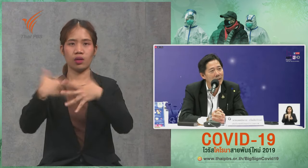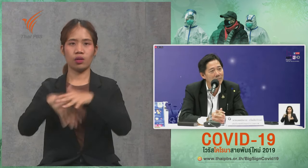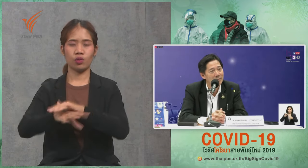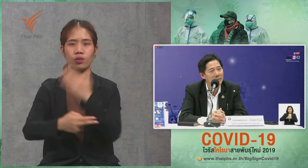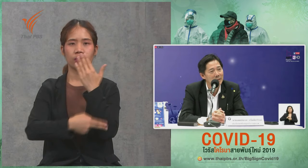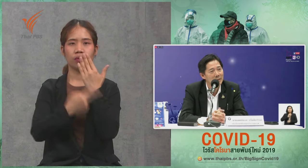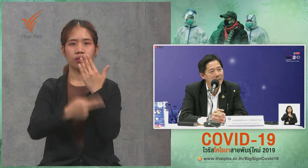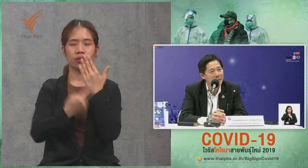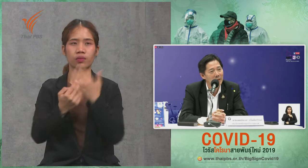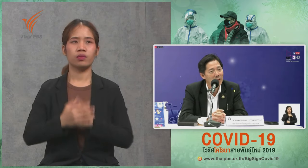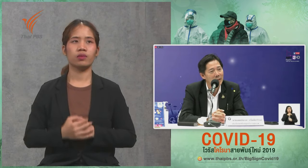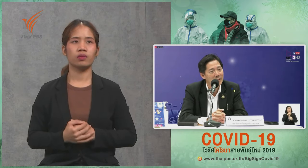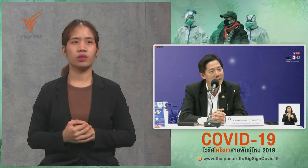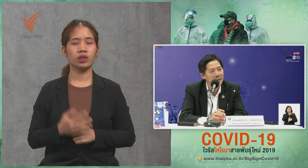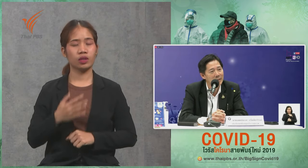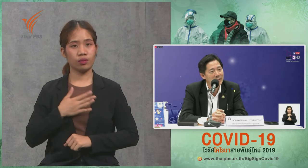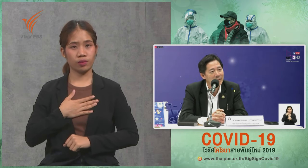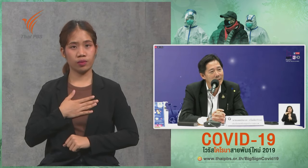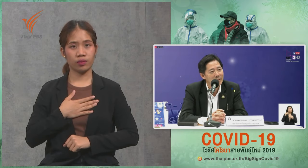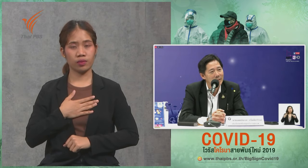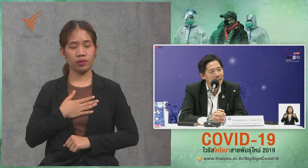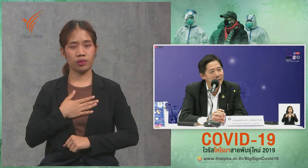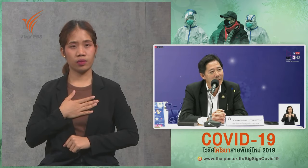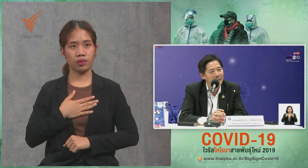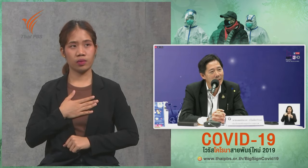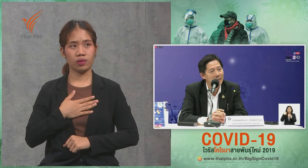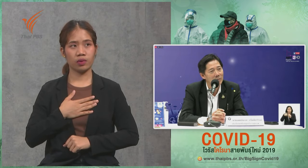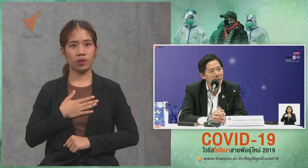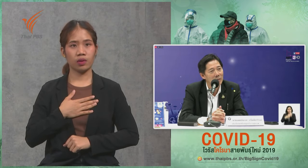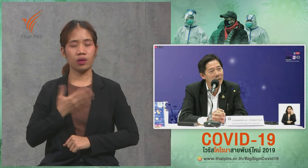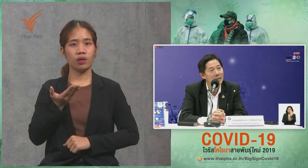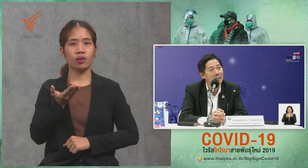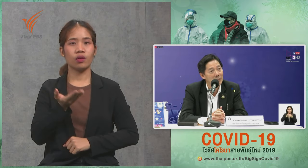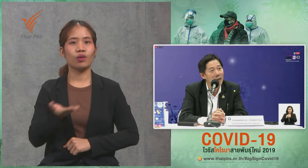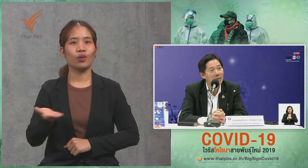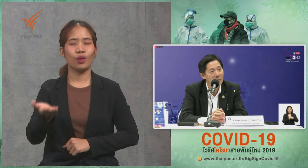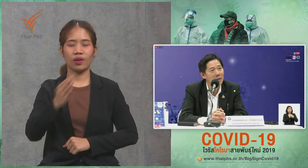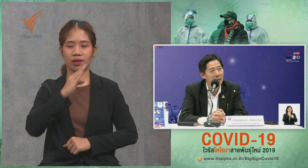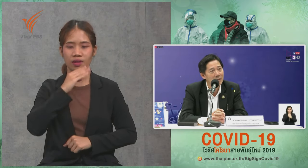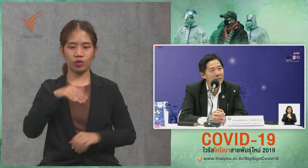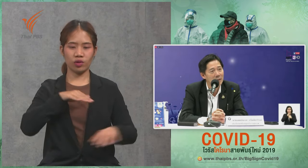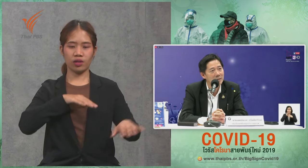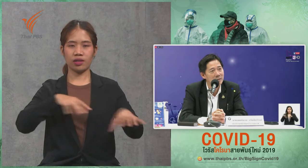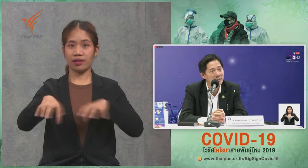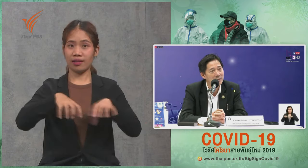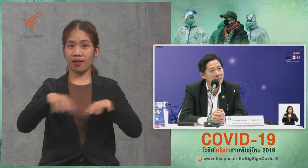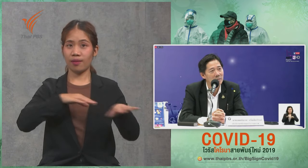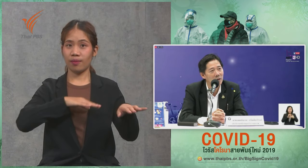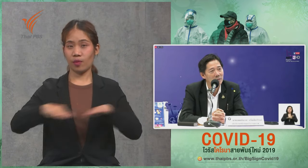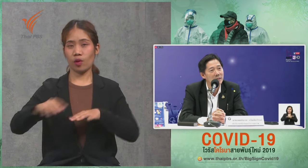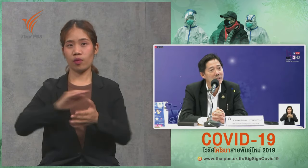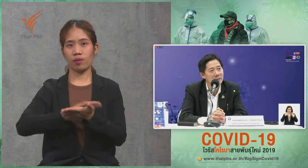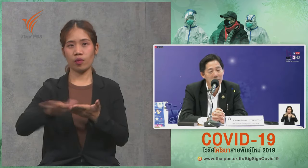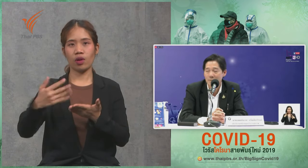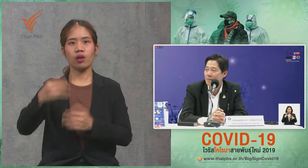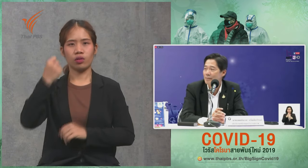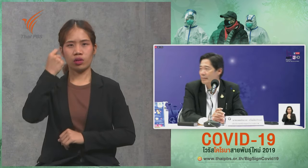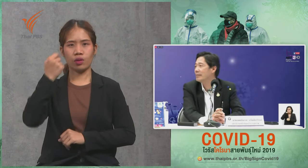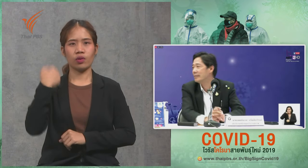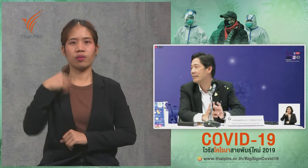งแรมนะครับเดี๋ยวขอให้หลังจากกระบวนการเตรียมเสร็จแล้วผมคือเข้าใจว่าเดี๋ยวจะมีบอกพื้น